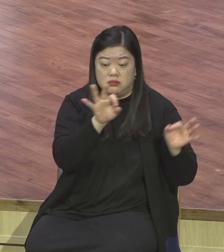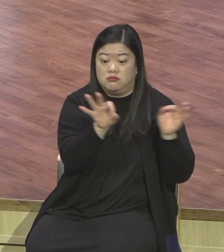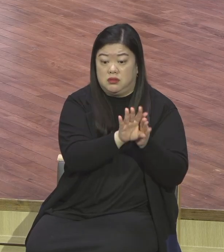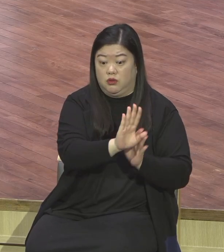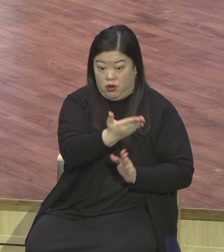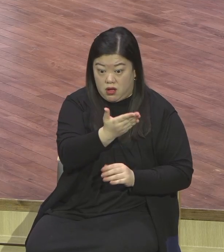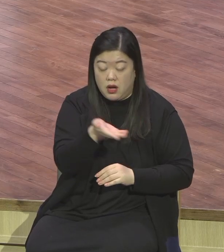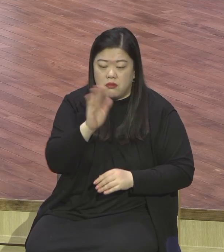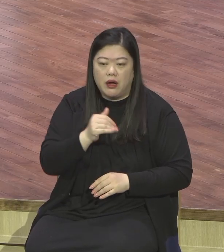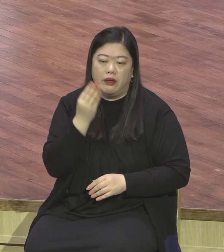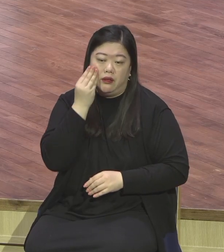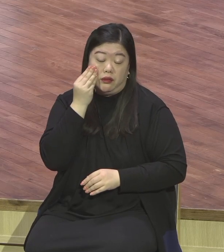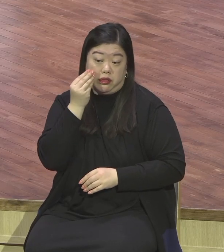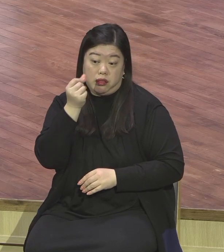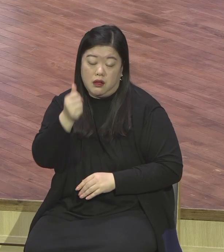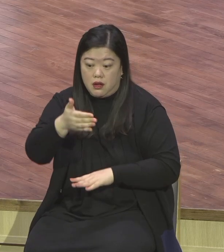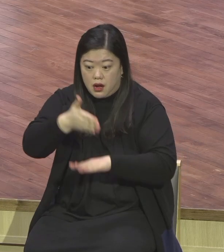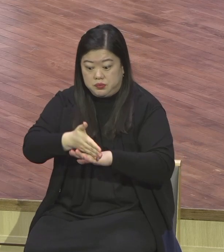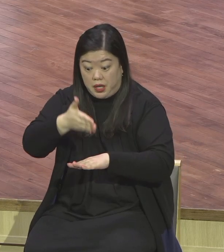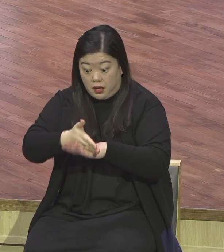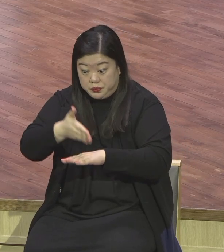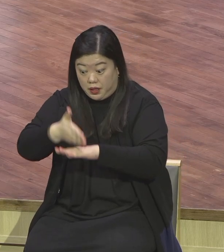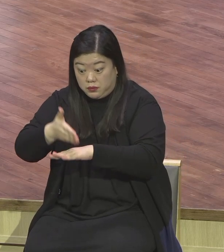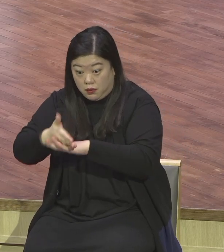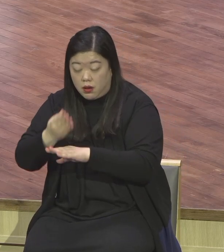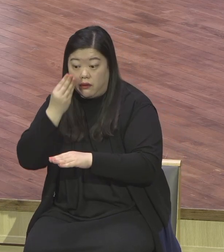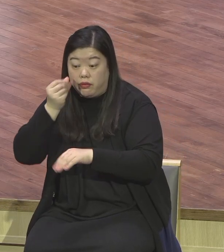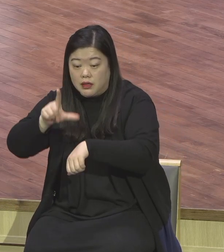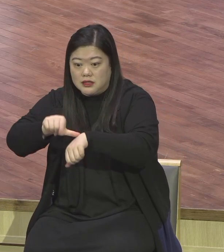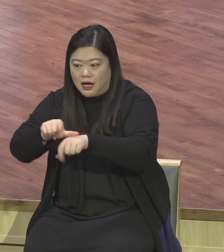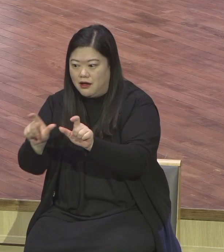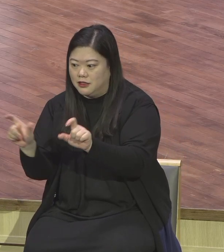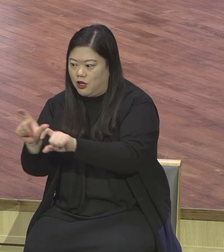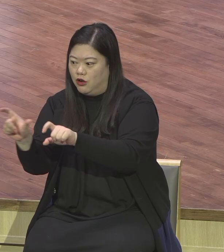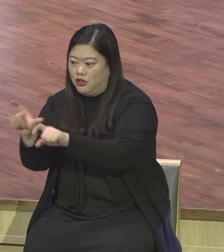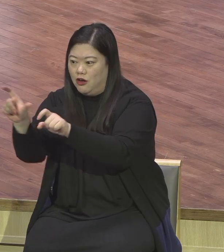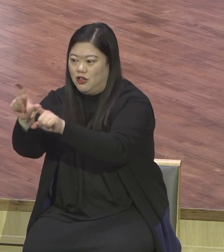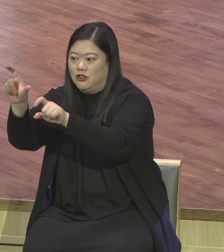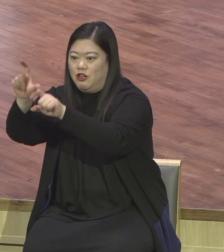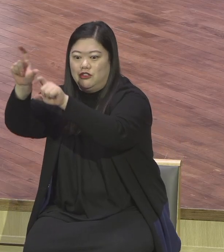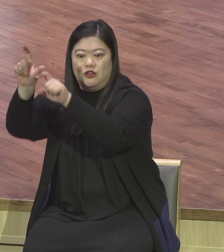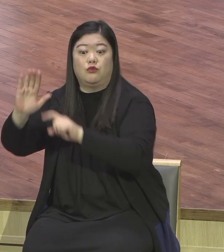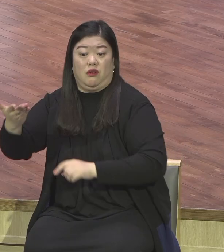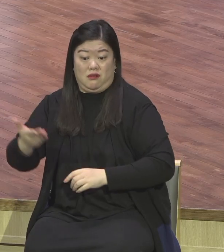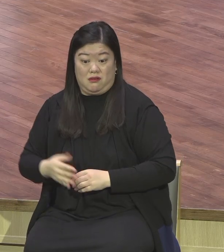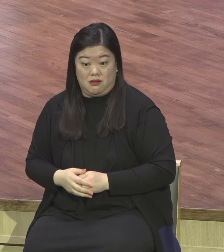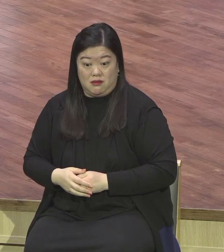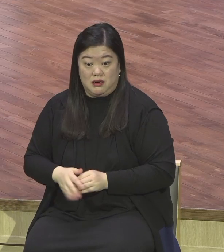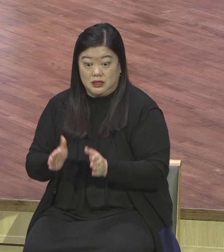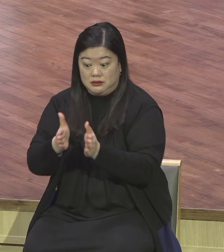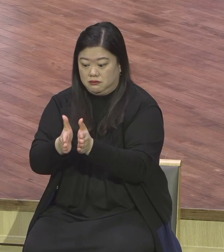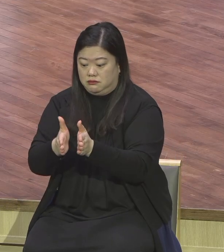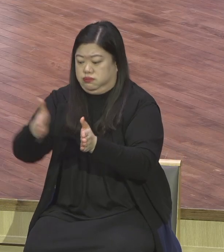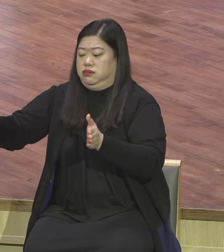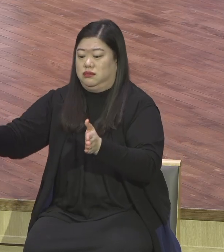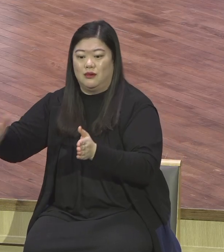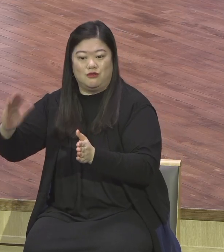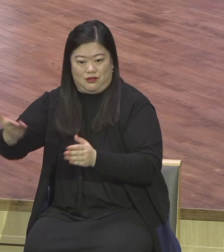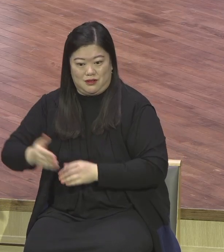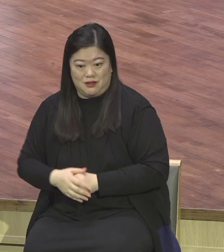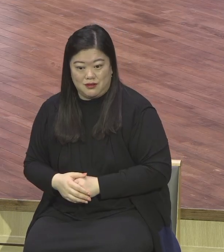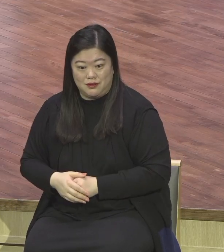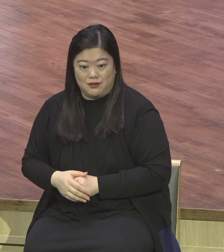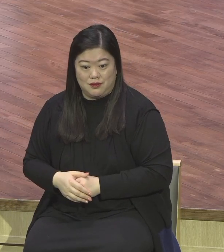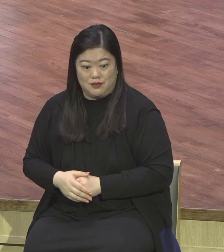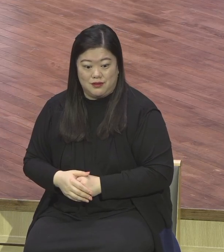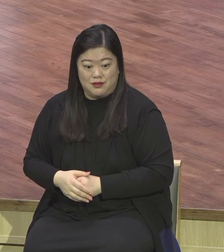연장돼 연장 계속 형통이 연장돼 성대 여러분 오늘부터 감사하고 고백해보시기 바랍니다